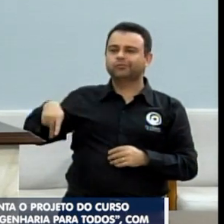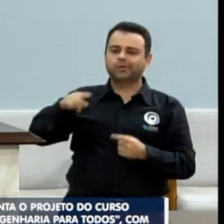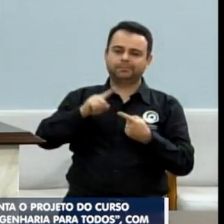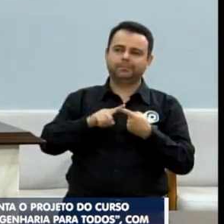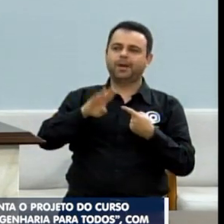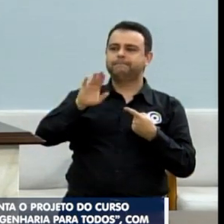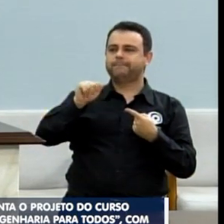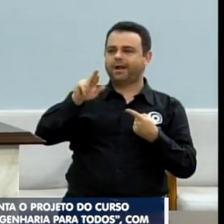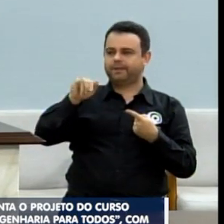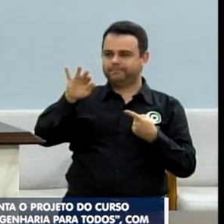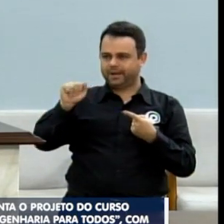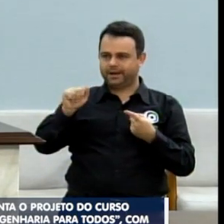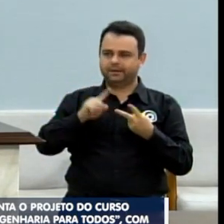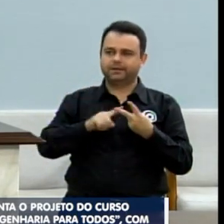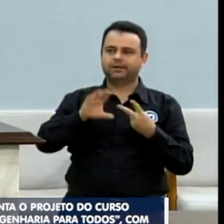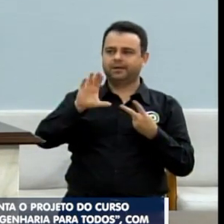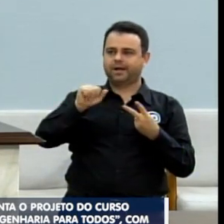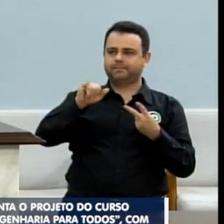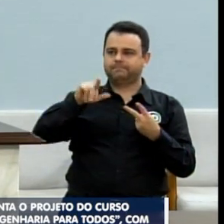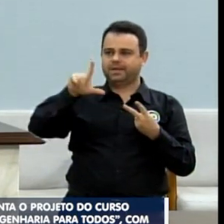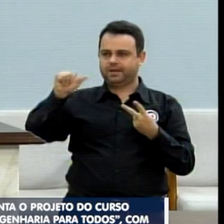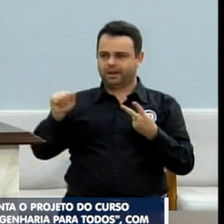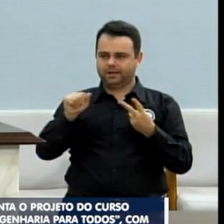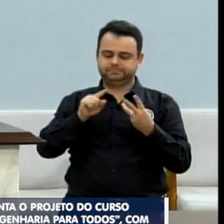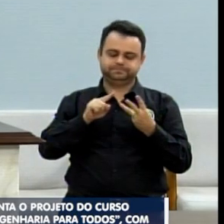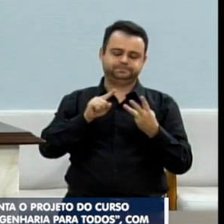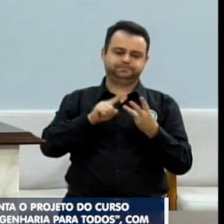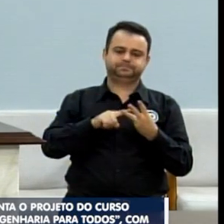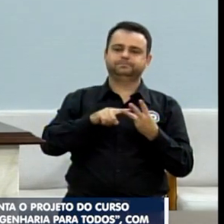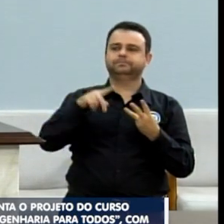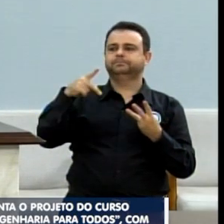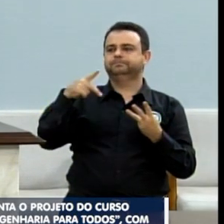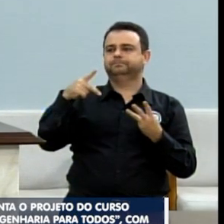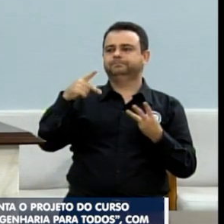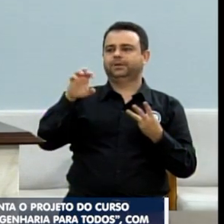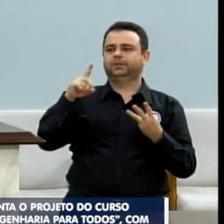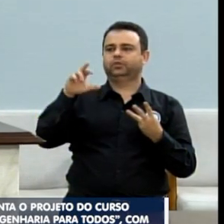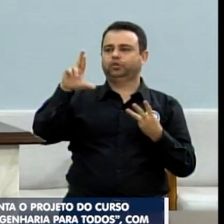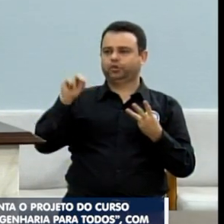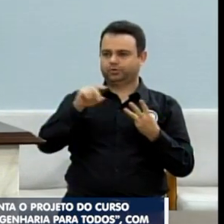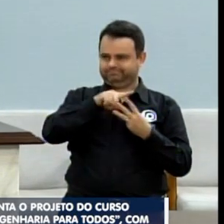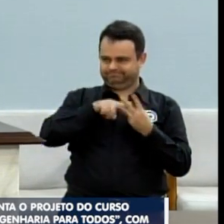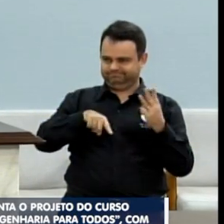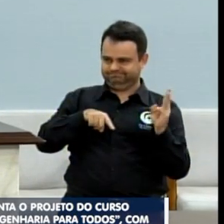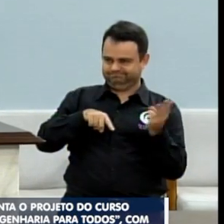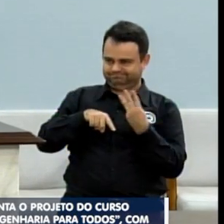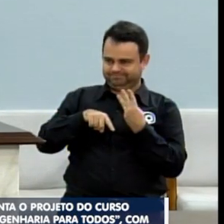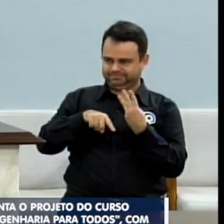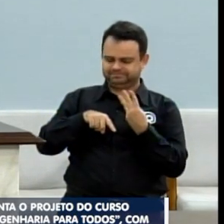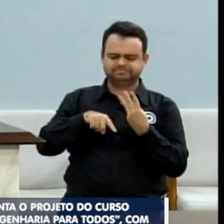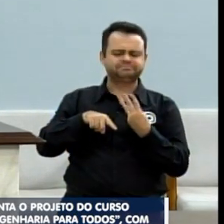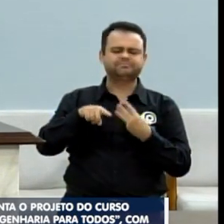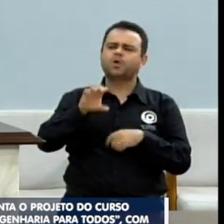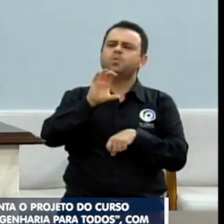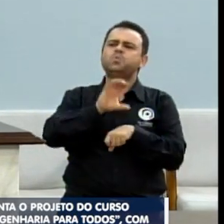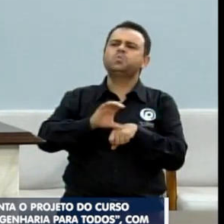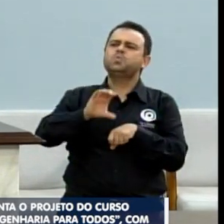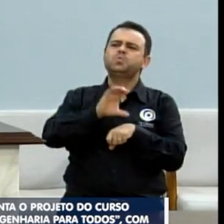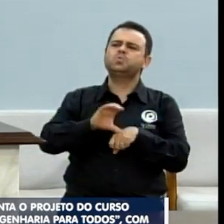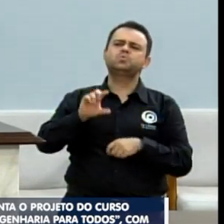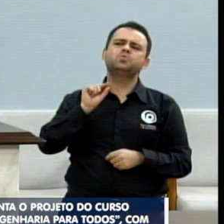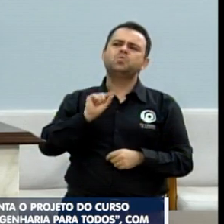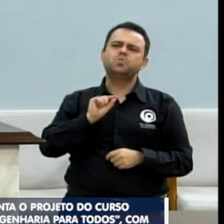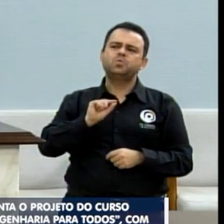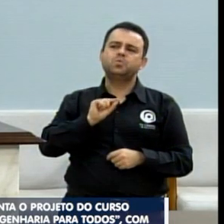professor Pedro, dos cursos já mencionados. E quando falamos de extensão universitária, é o que